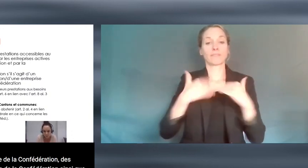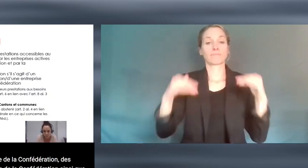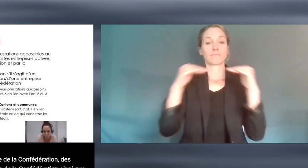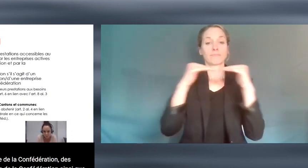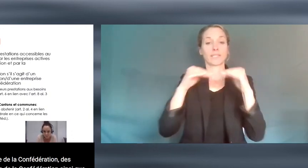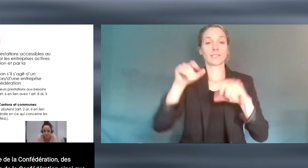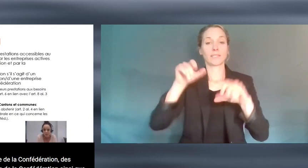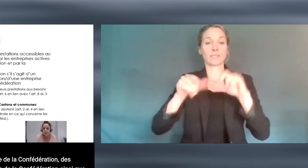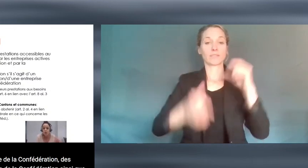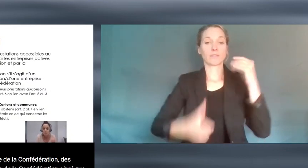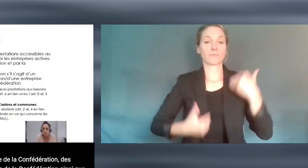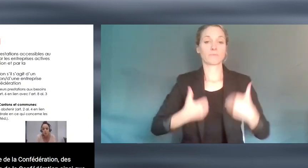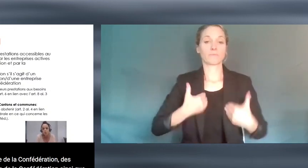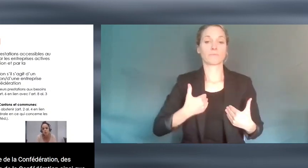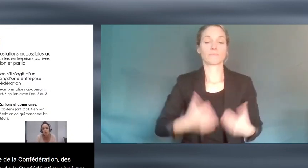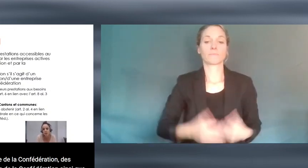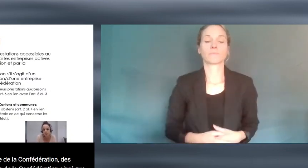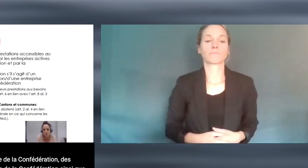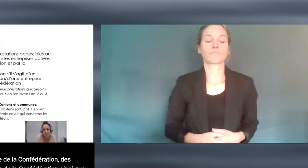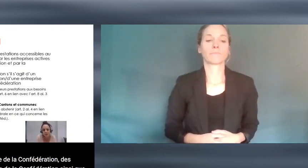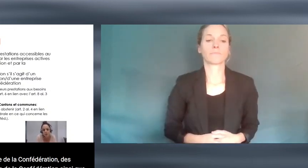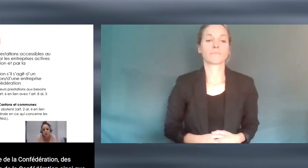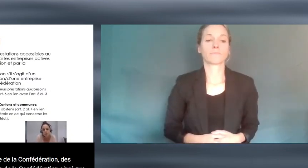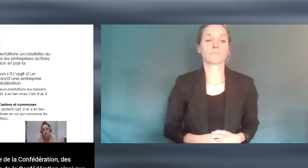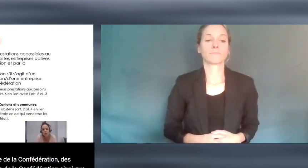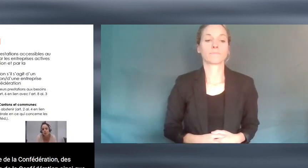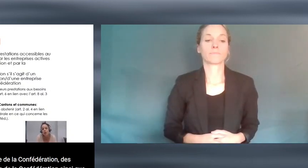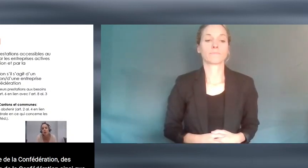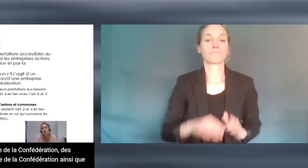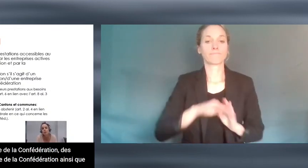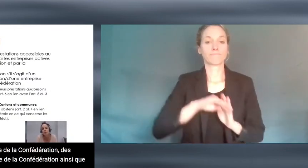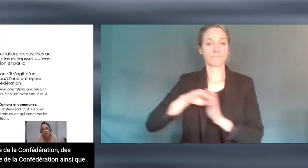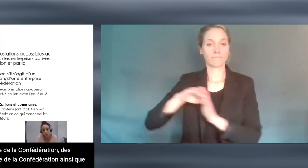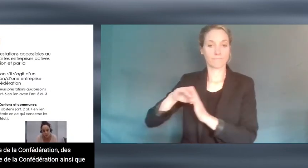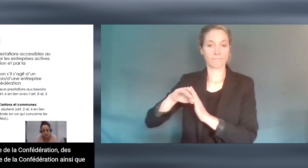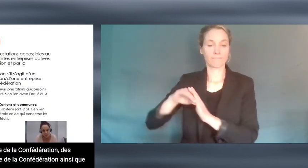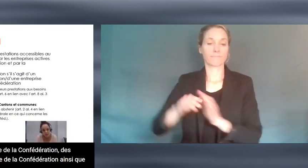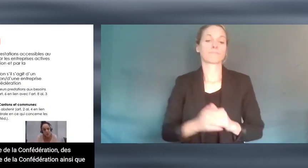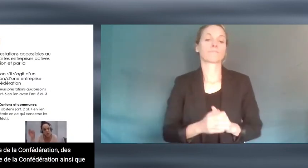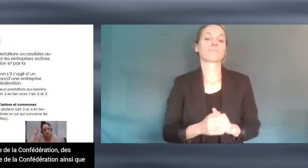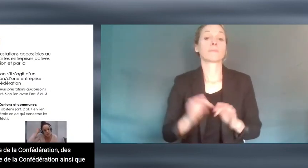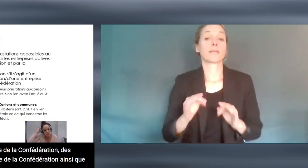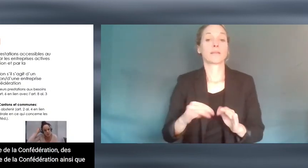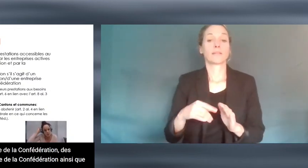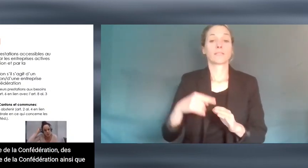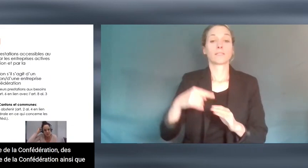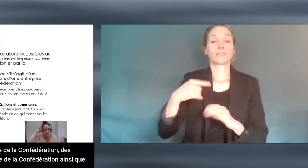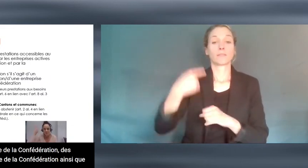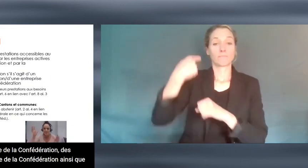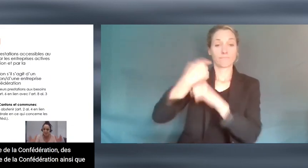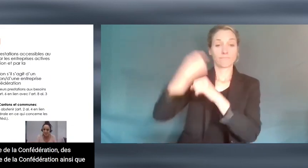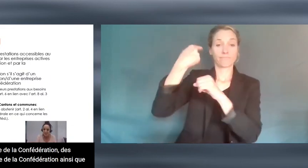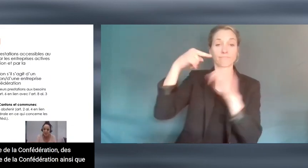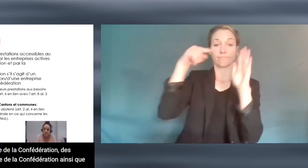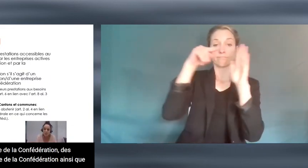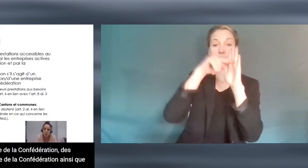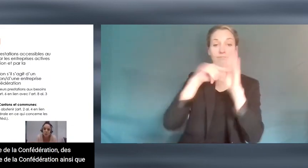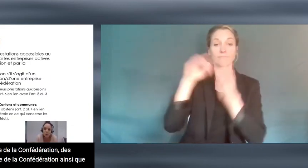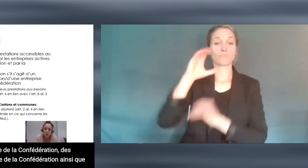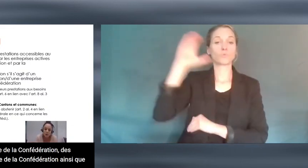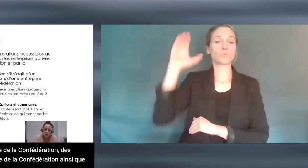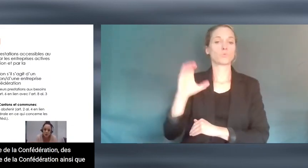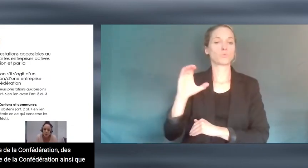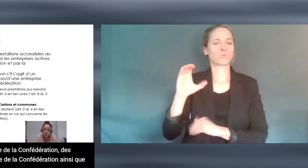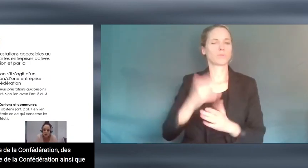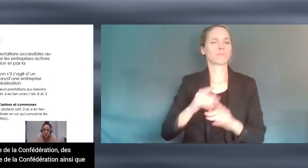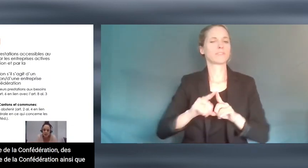handicapées. Tout autre sont les obligations, en revanche, de la Confédération, des entreprises qui travaillent dans un